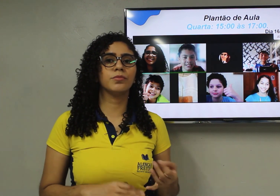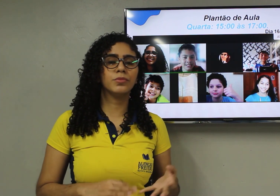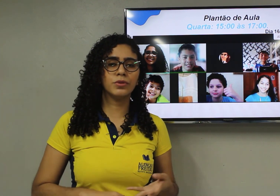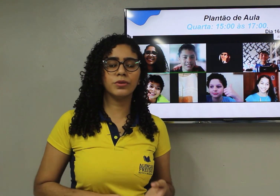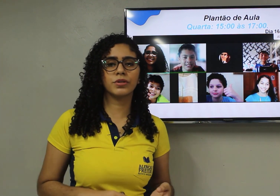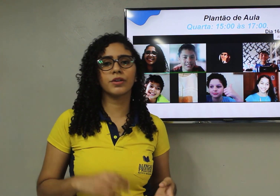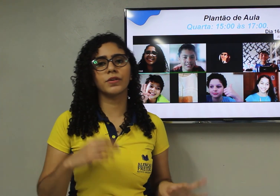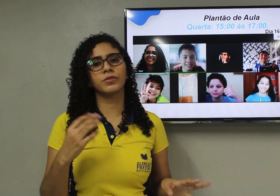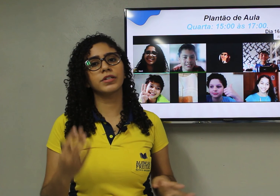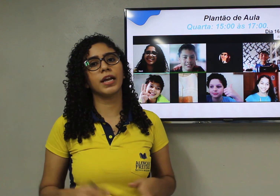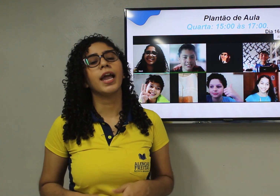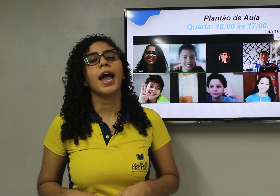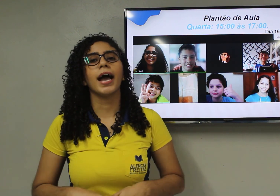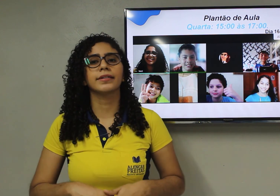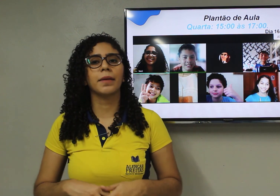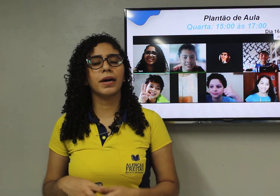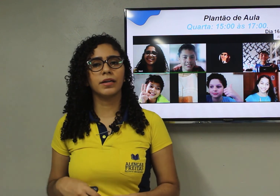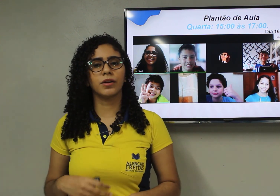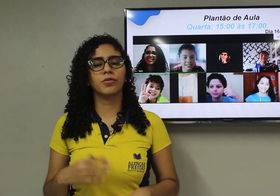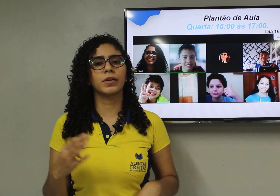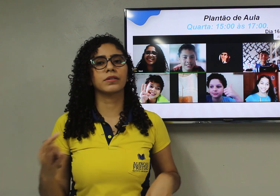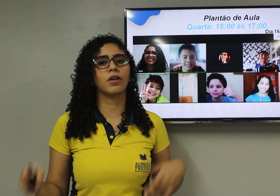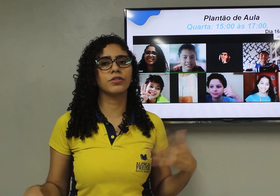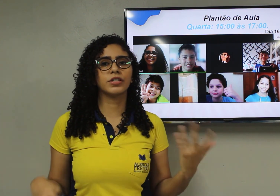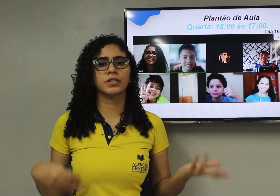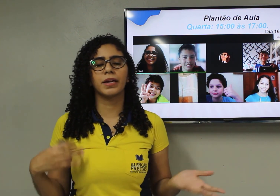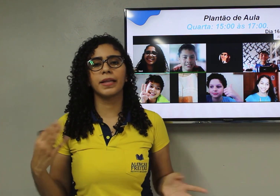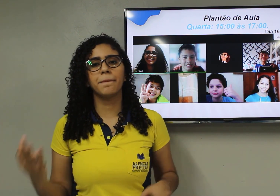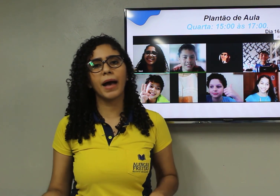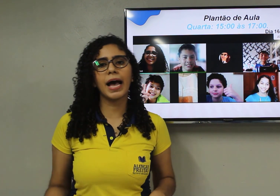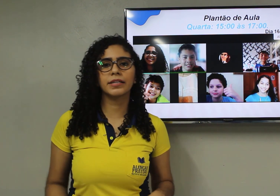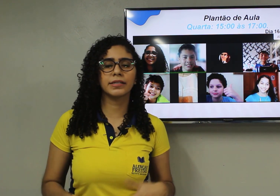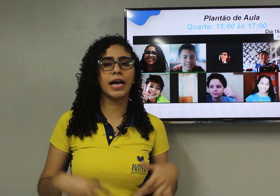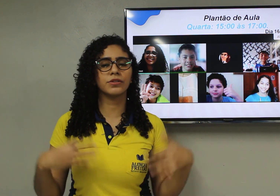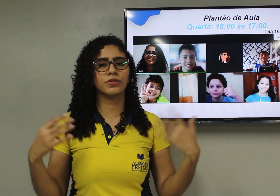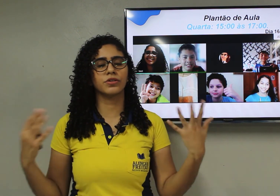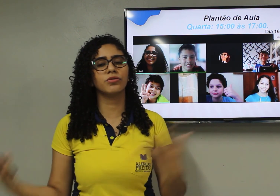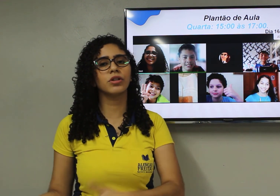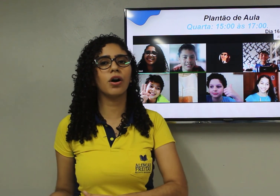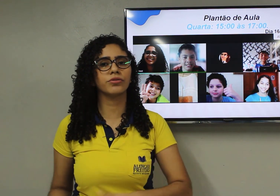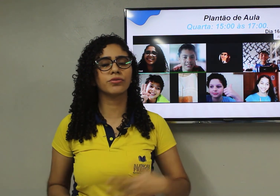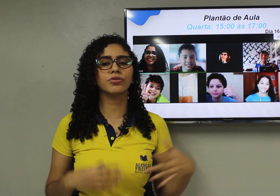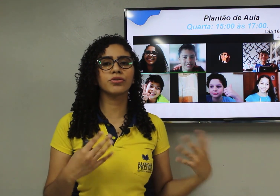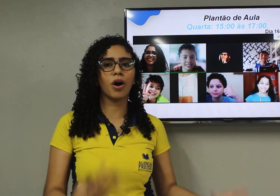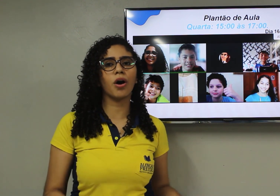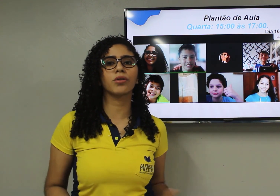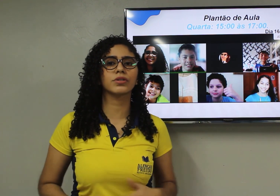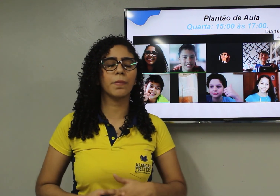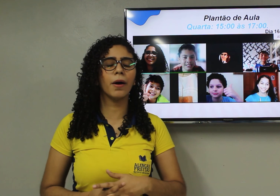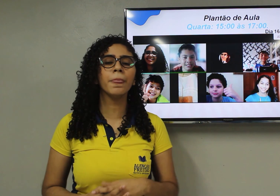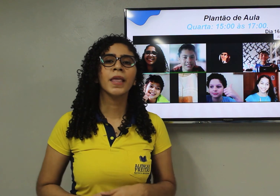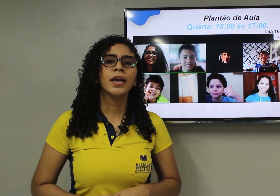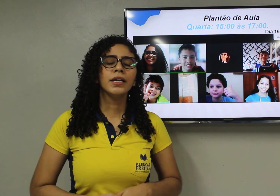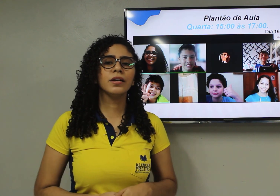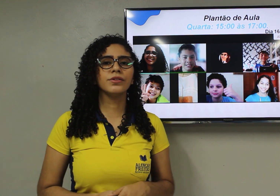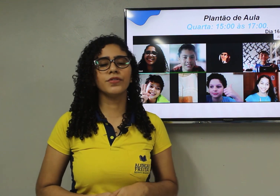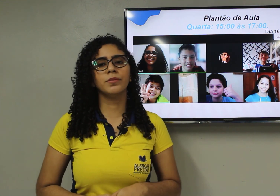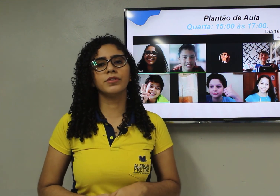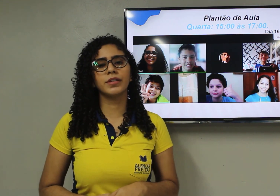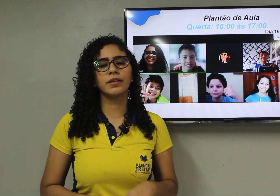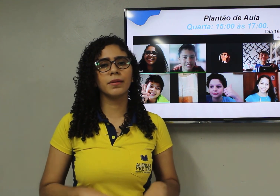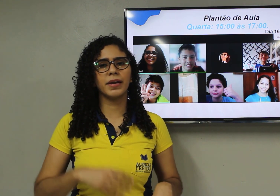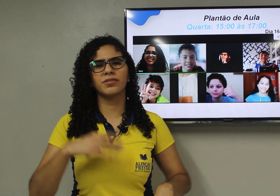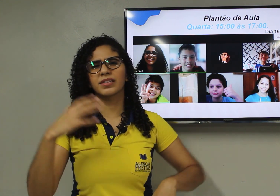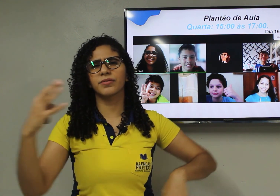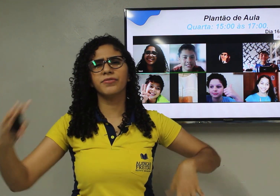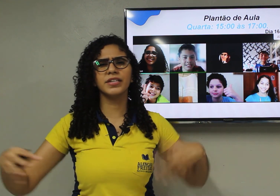ter de música, vamos ter aí trabalhando algumas lógicas matemáticas, raciocínio lógico, jogos, tá bom? E nós